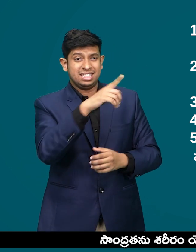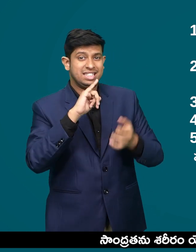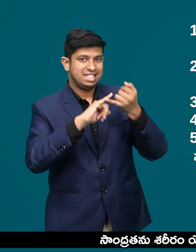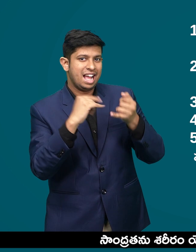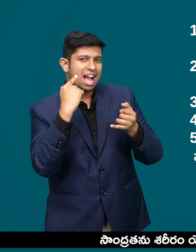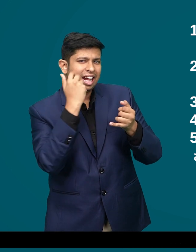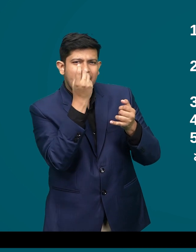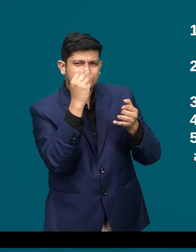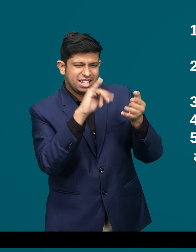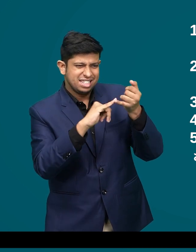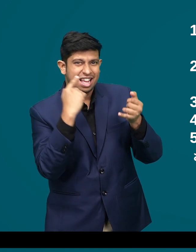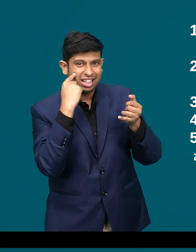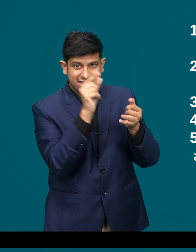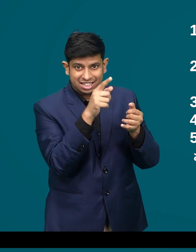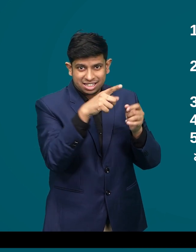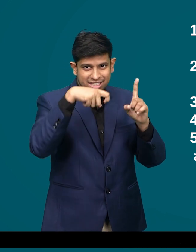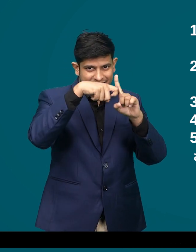అంటారు.